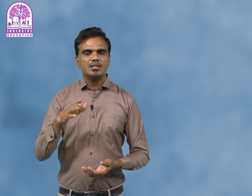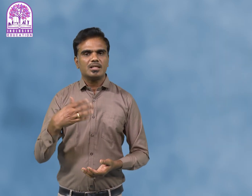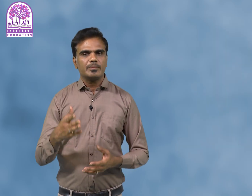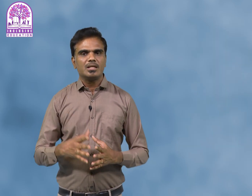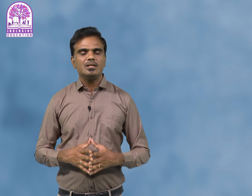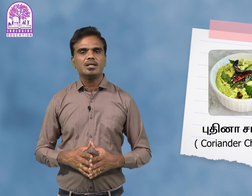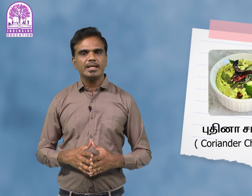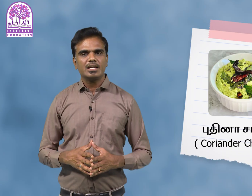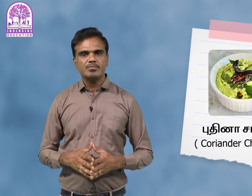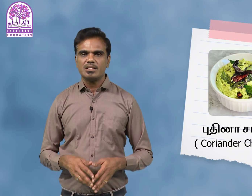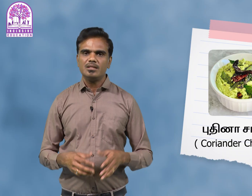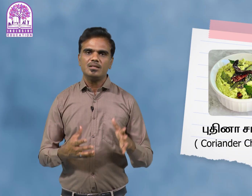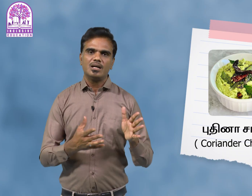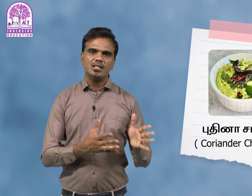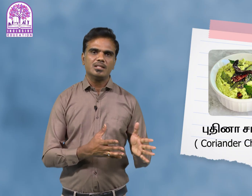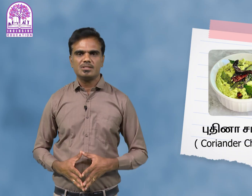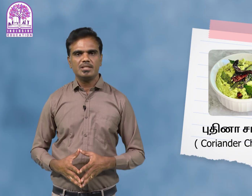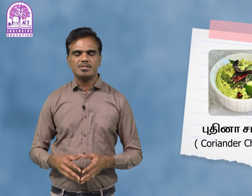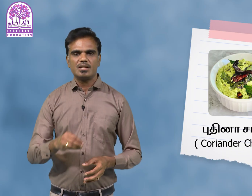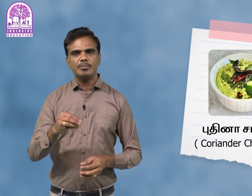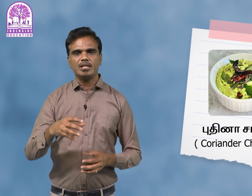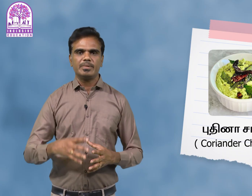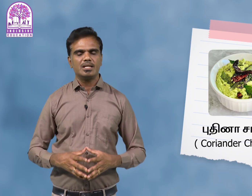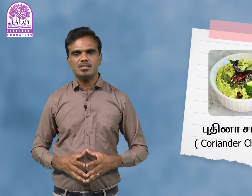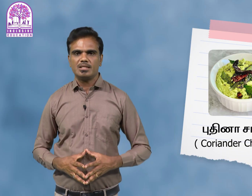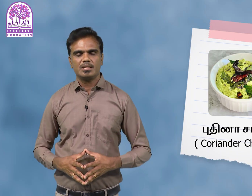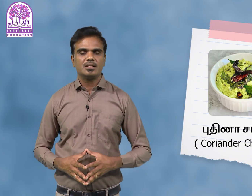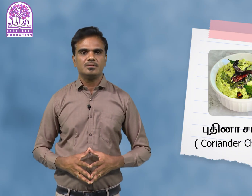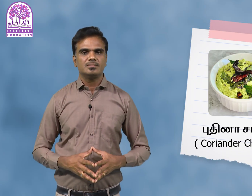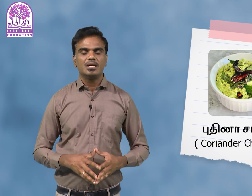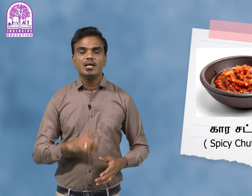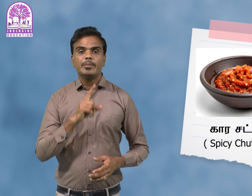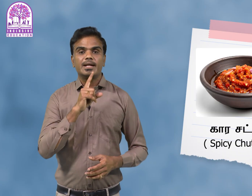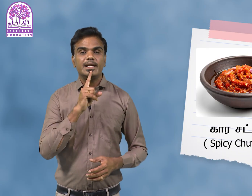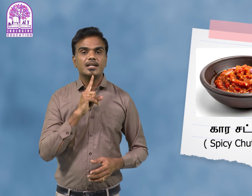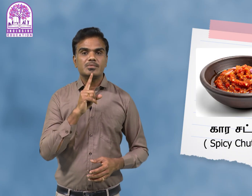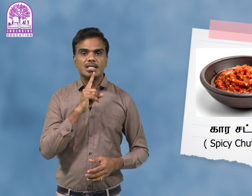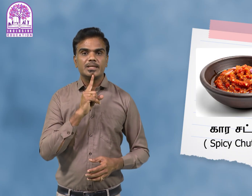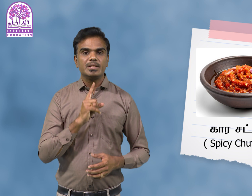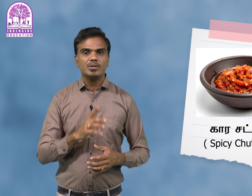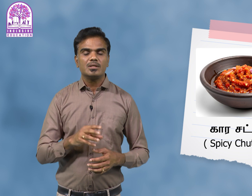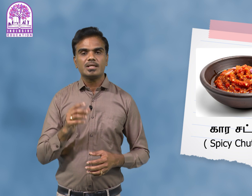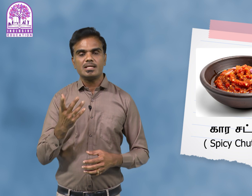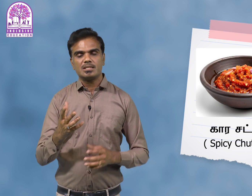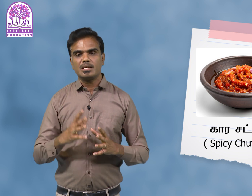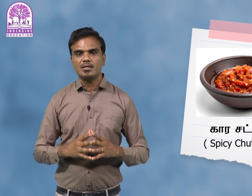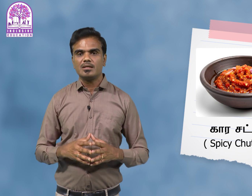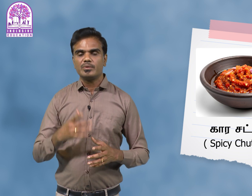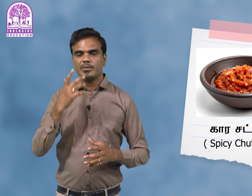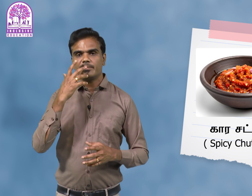என்ன காமிக்கலாம், க்ரீனில் காமிச்சிங்கன்னா அது ஏதாவது லீவ்ஸால் மேட் பண்ண சட்னியாக இருக்கலாம். இப்போ ரெட்டாக காமிச்சிங்கன்னா அது எப்படி இருக்கலாம், தக்காளி சட்னியாக இருக்கலாம்,